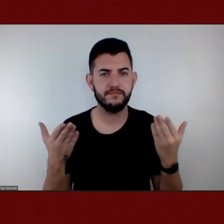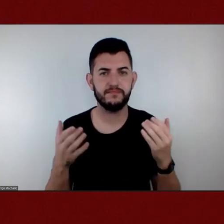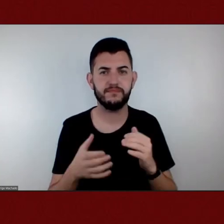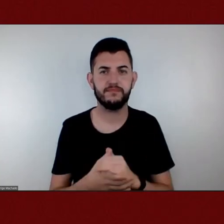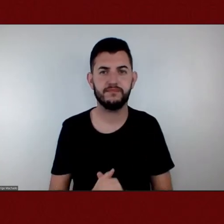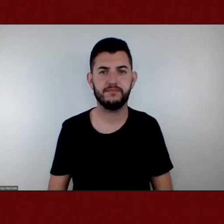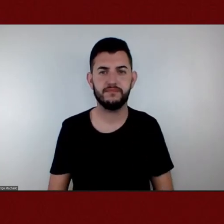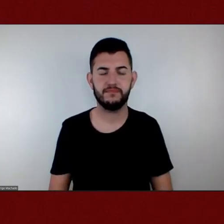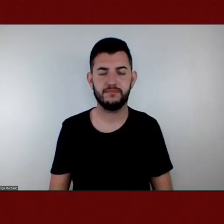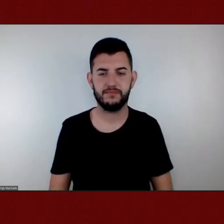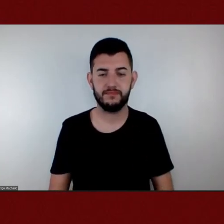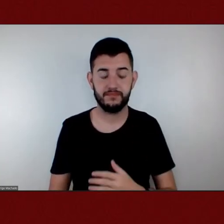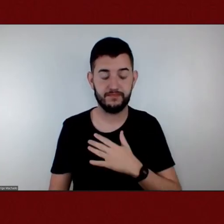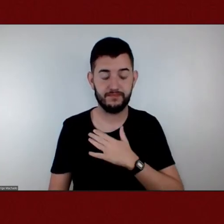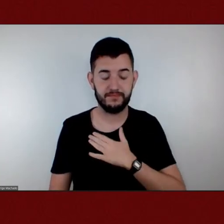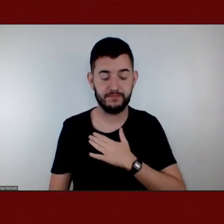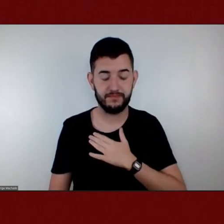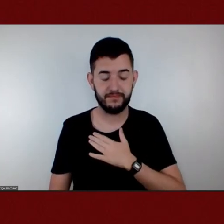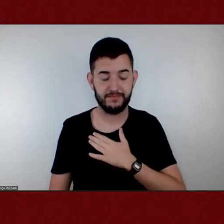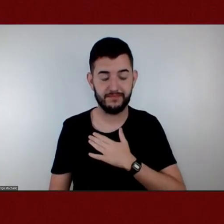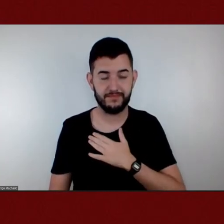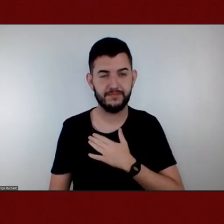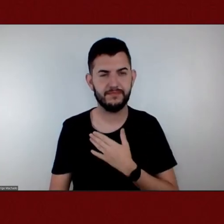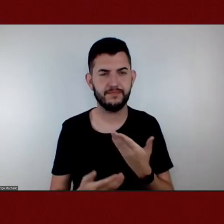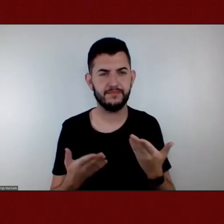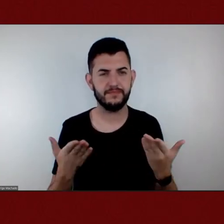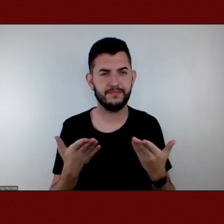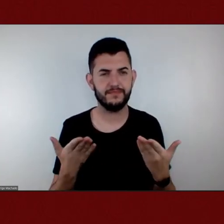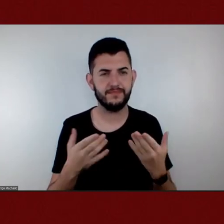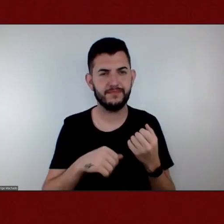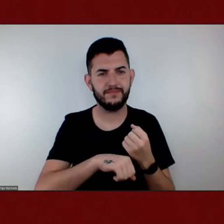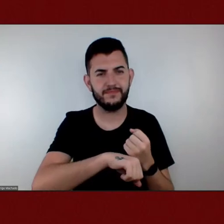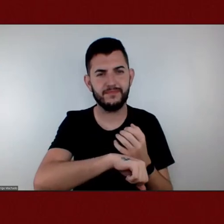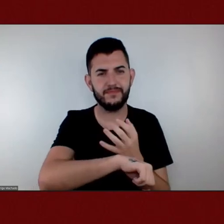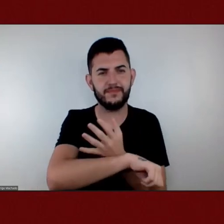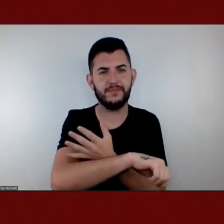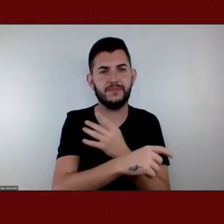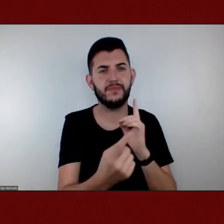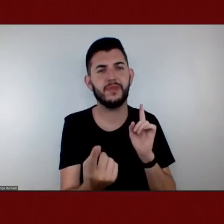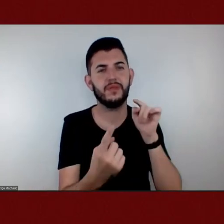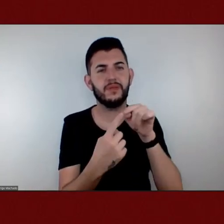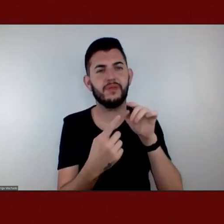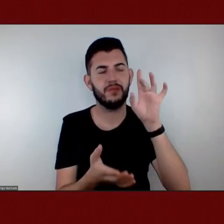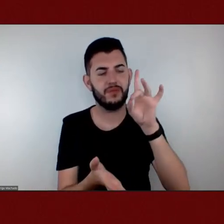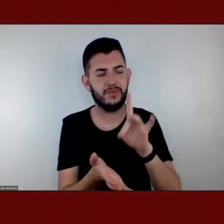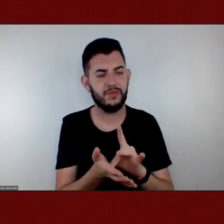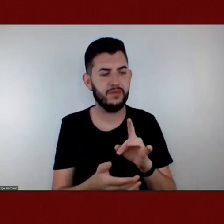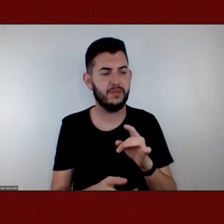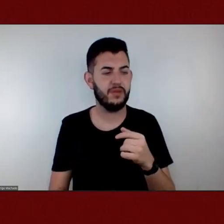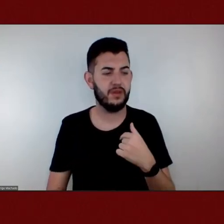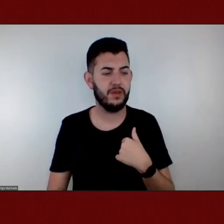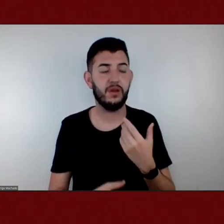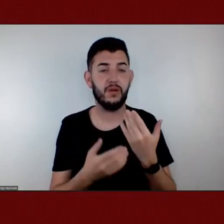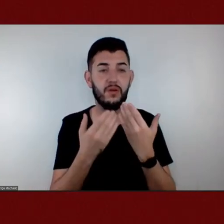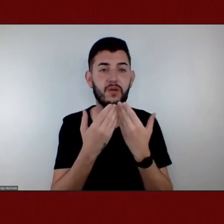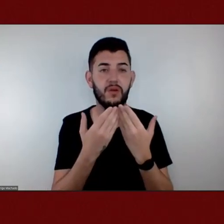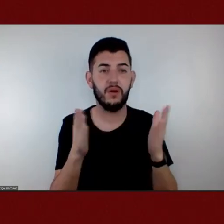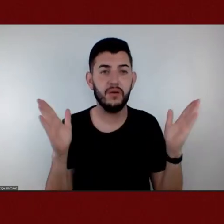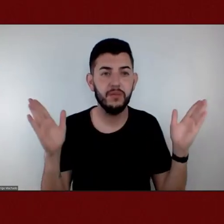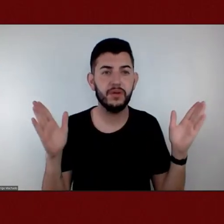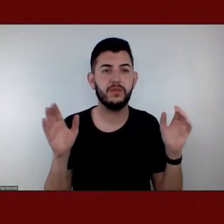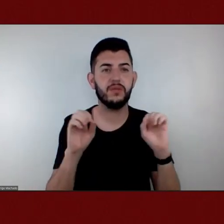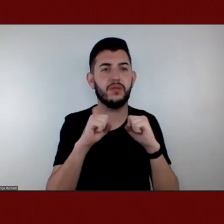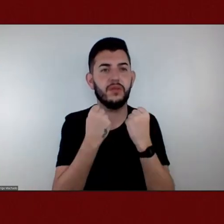Para mim é motivo de muita emoção abrir esse seminário de 100 anos